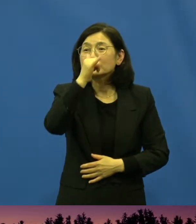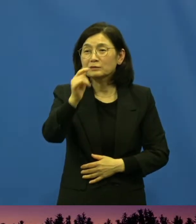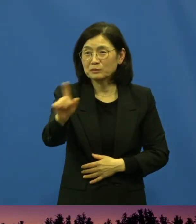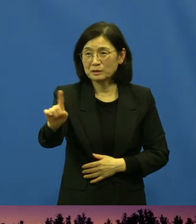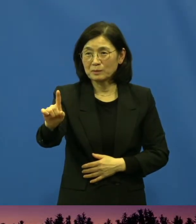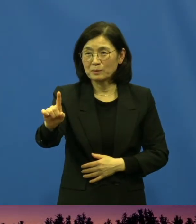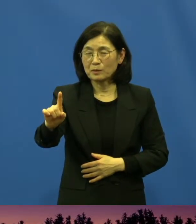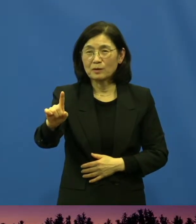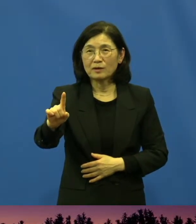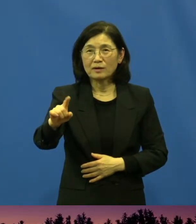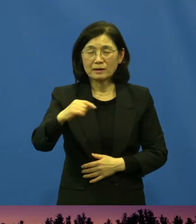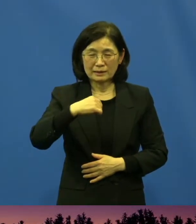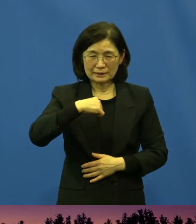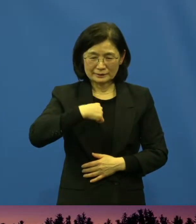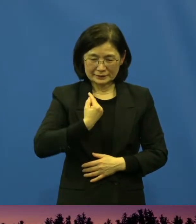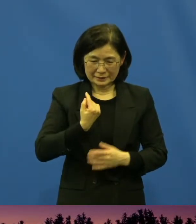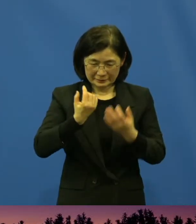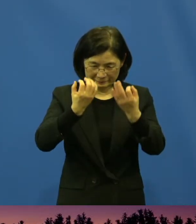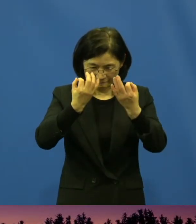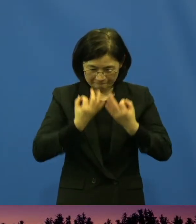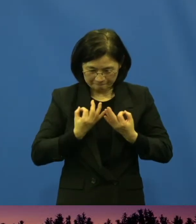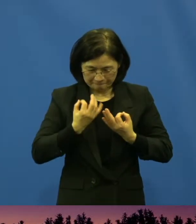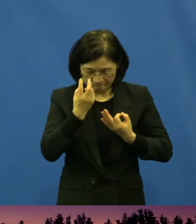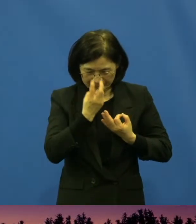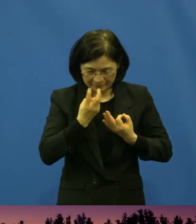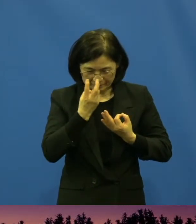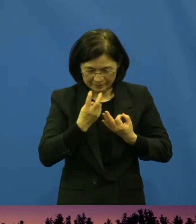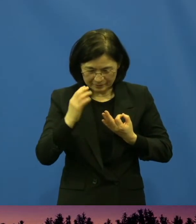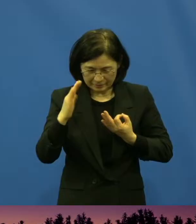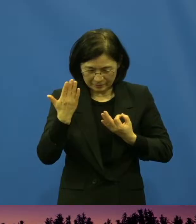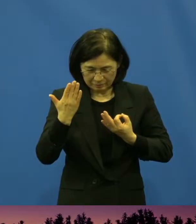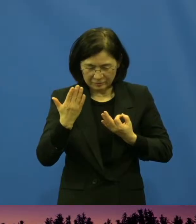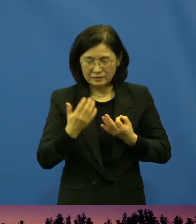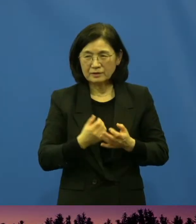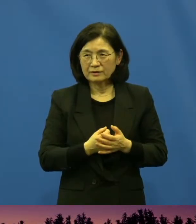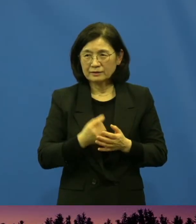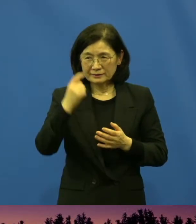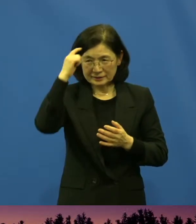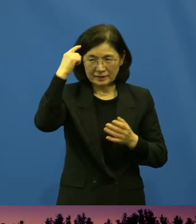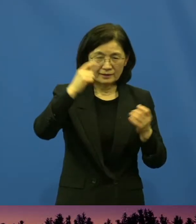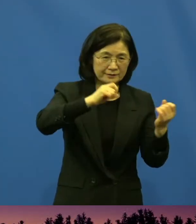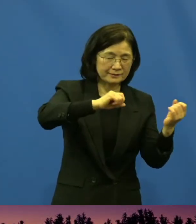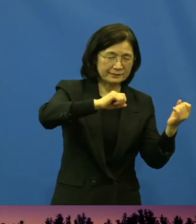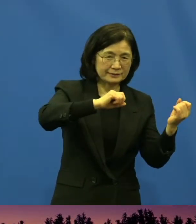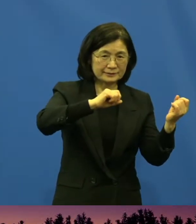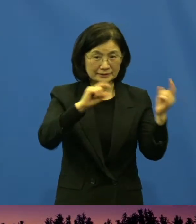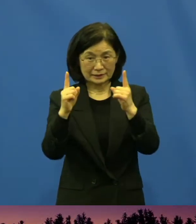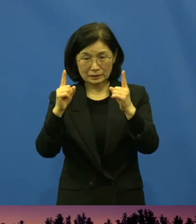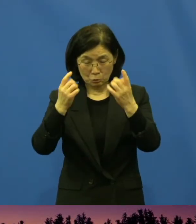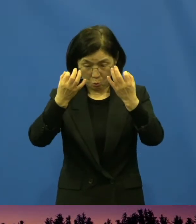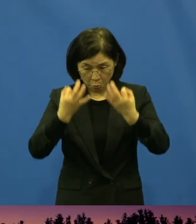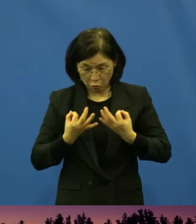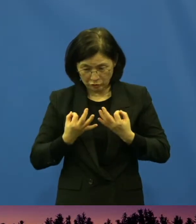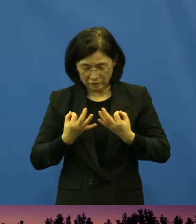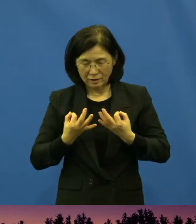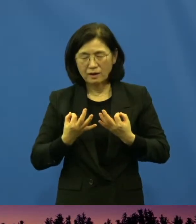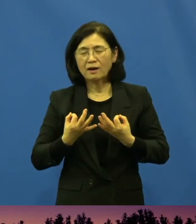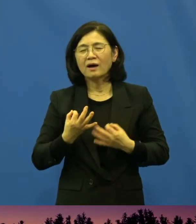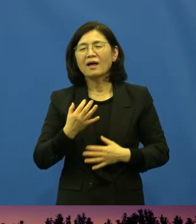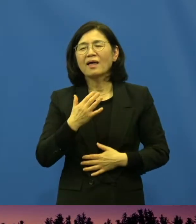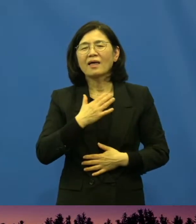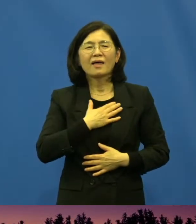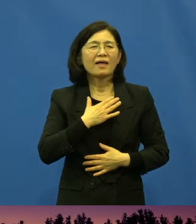자기 성찰을 한 거죠. 자기 성찰. 정신을 차린 겁니다. 무슨 정신을 차리고 보니까